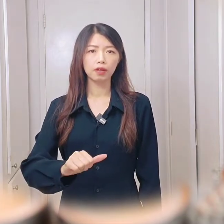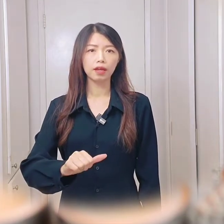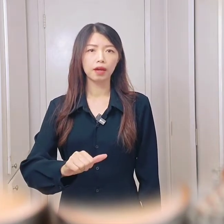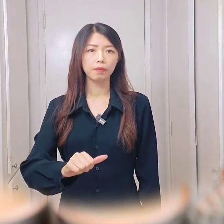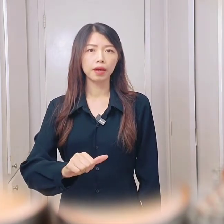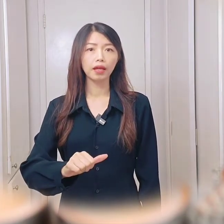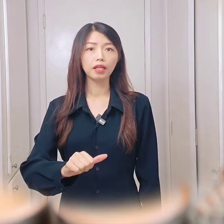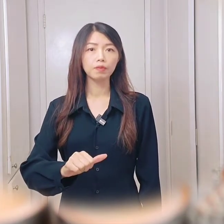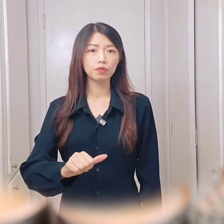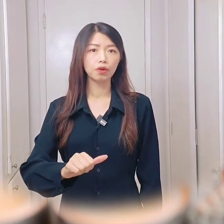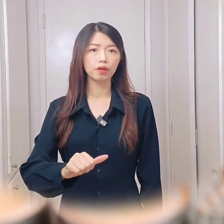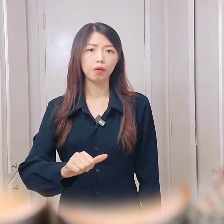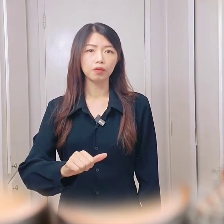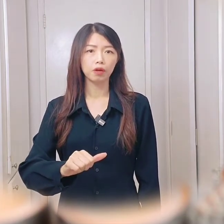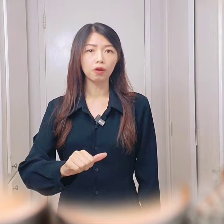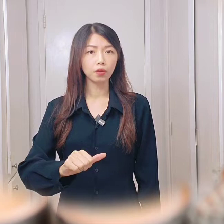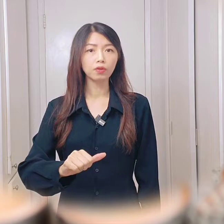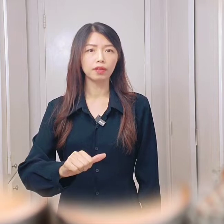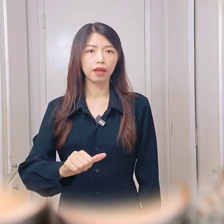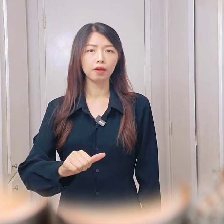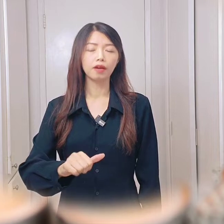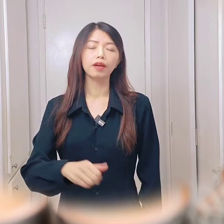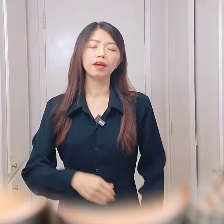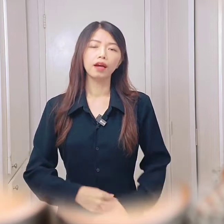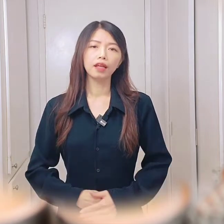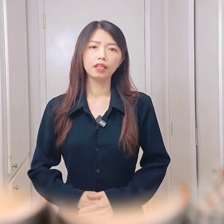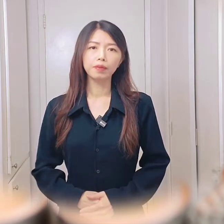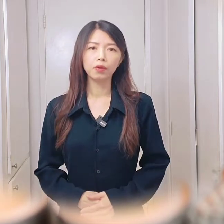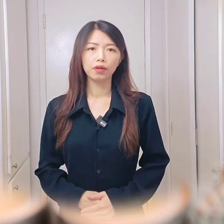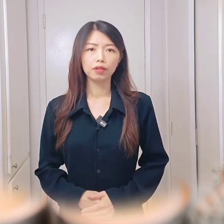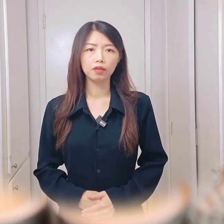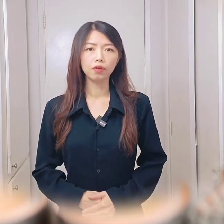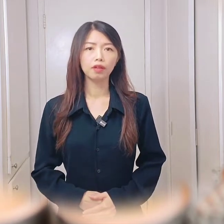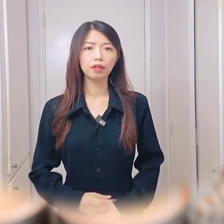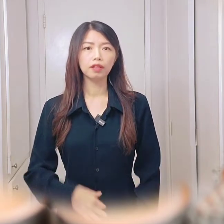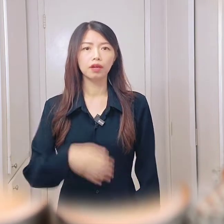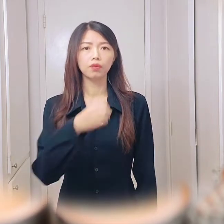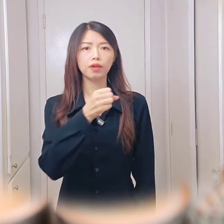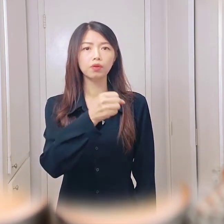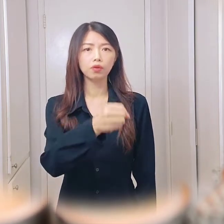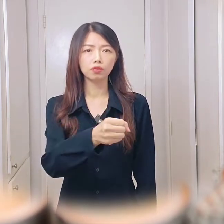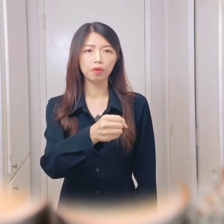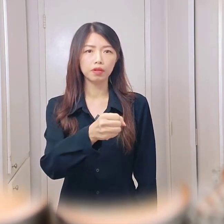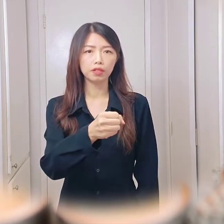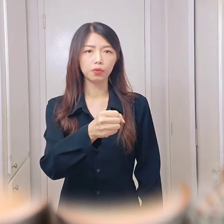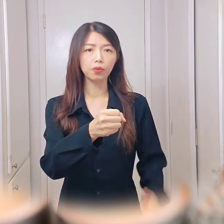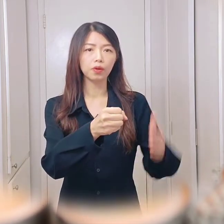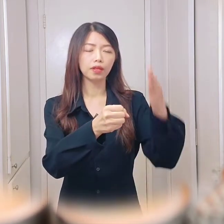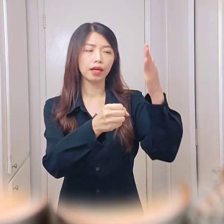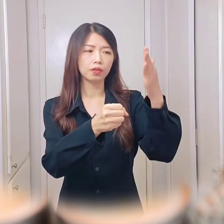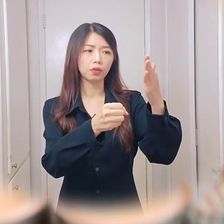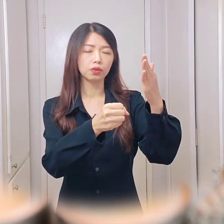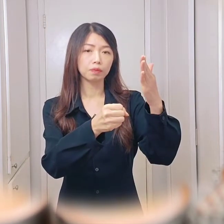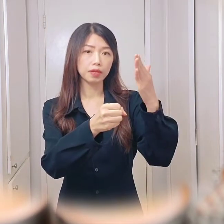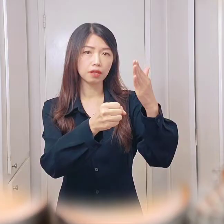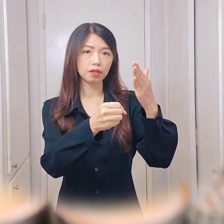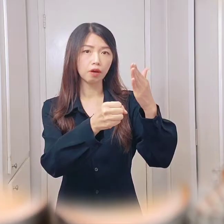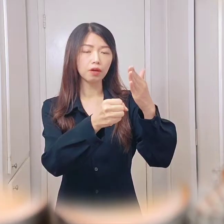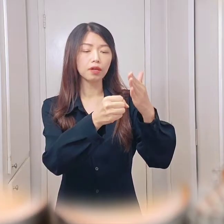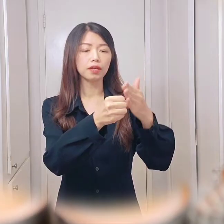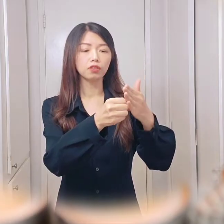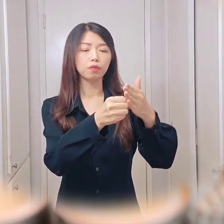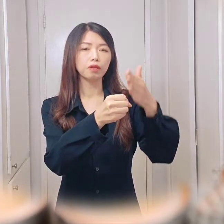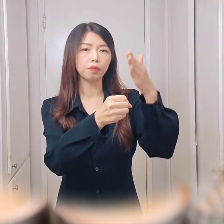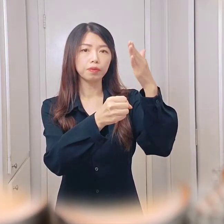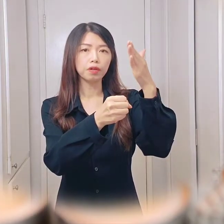하기 전에 앞에 하나님 수어를 먼저 해줬는데요. 하나님이라고 한 뜻의 수어는 왼손은 주먹을 쥐고 다른 손은